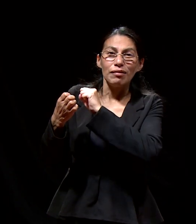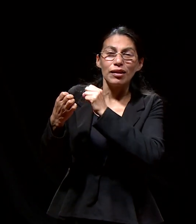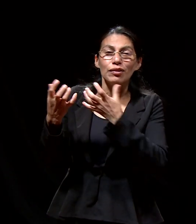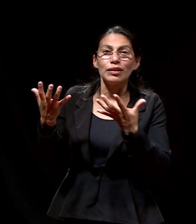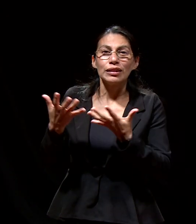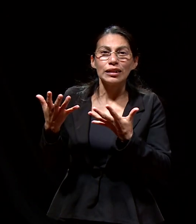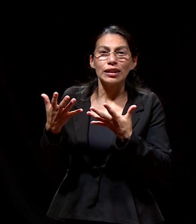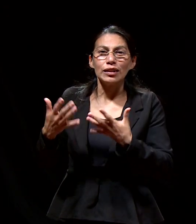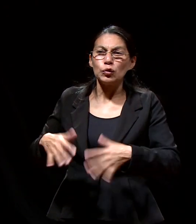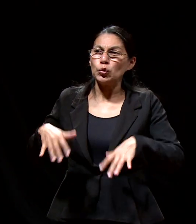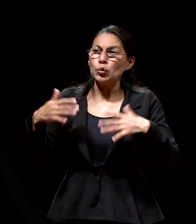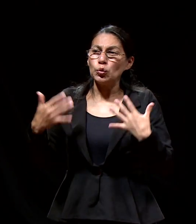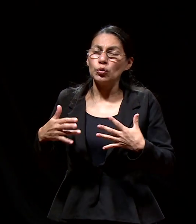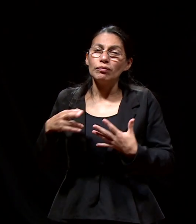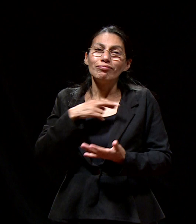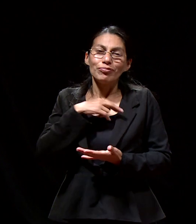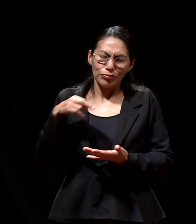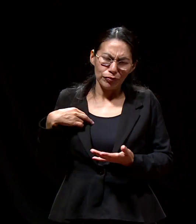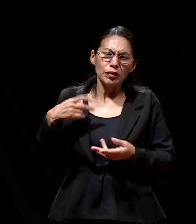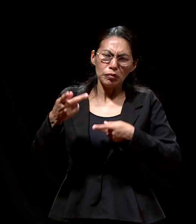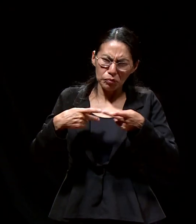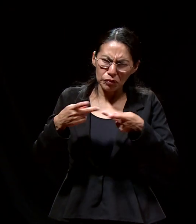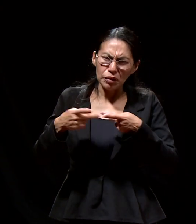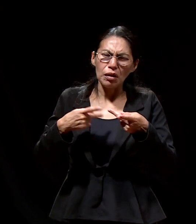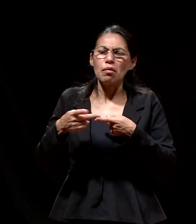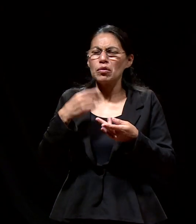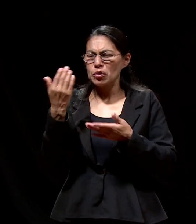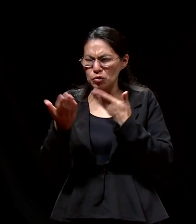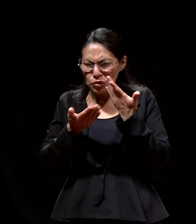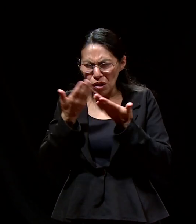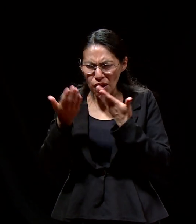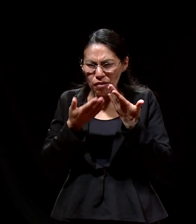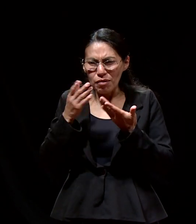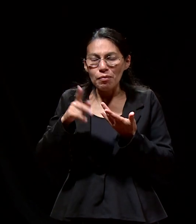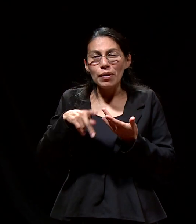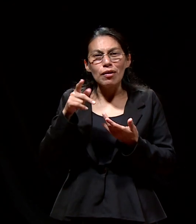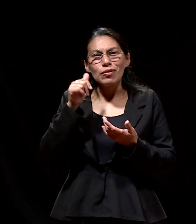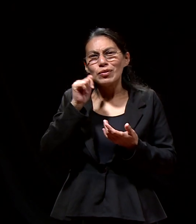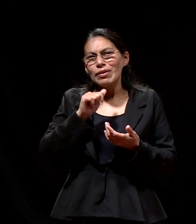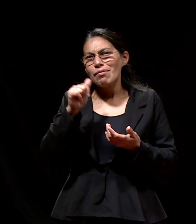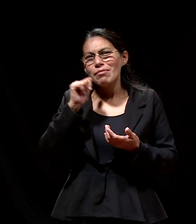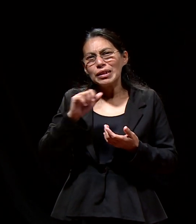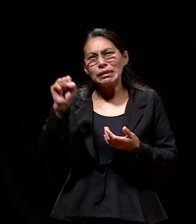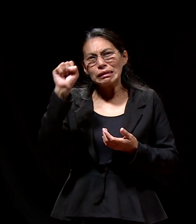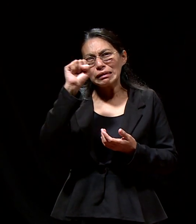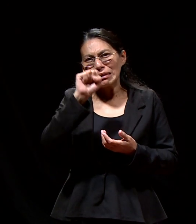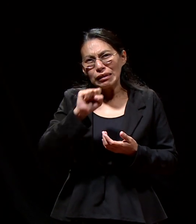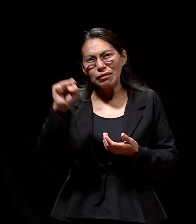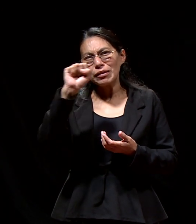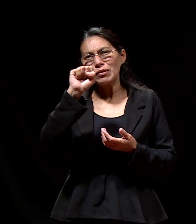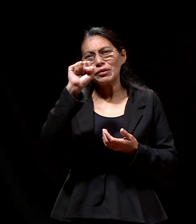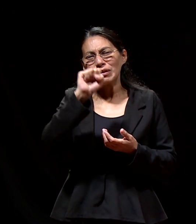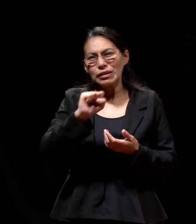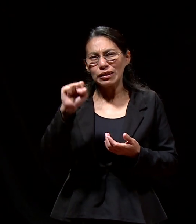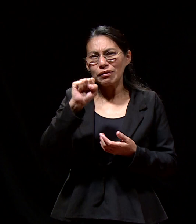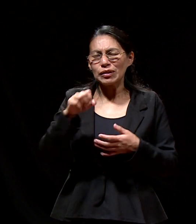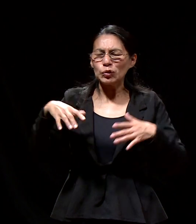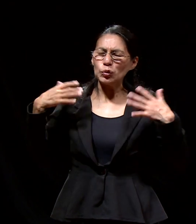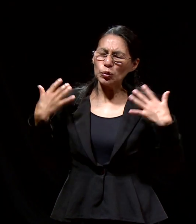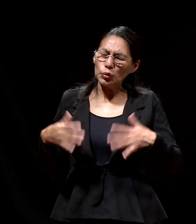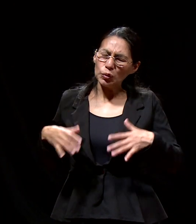preparamos para hacer los exámenes pero pues que ahí en Saba en alguno de ellos entonces este